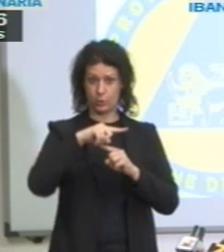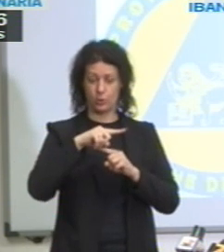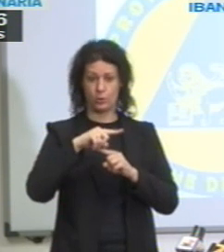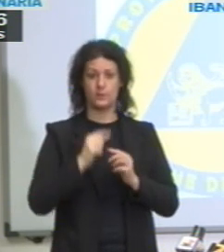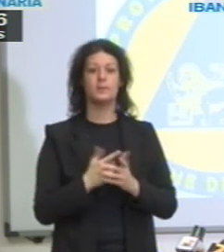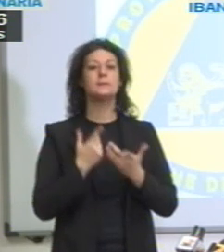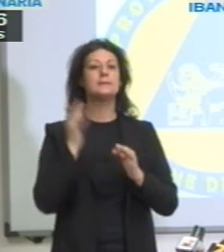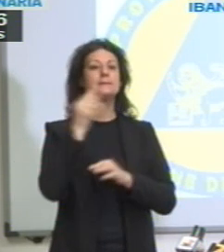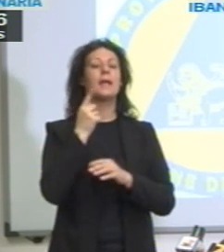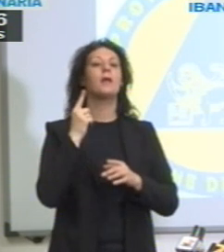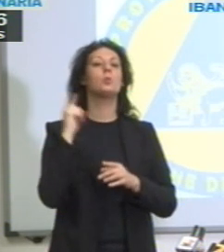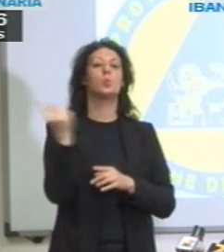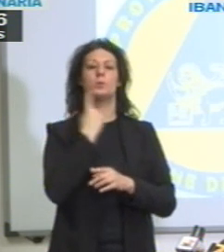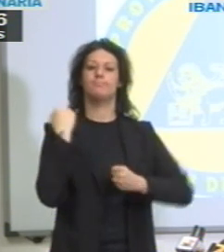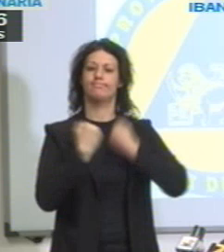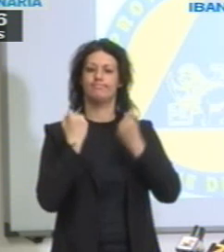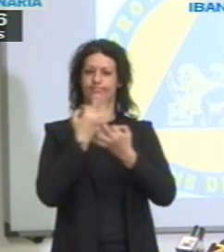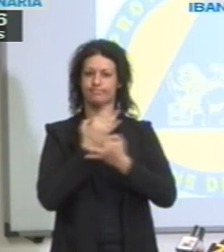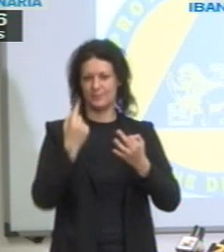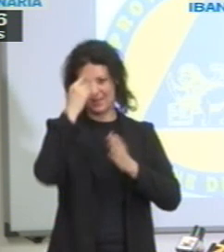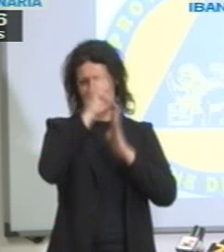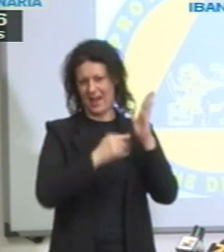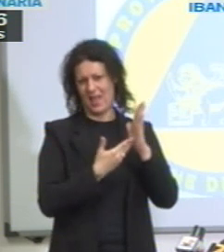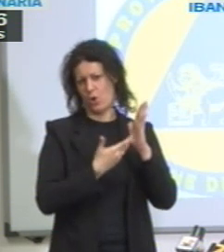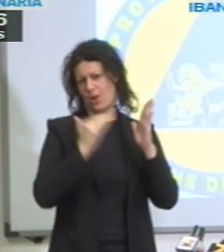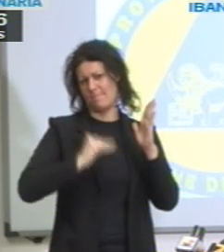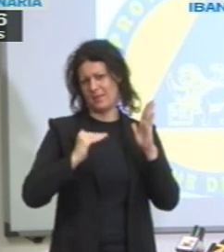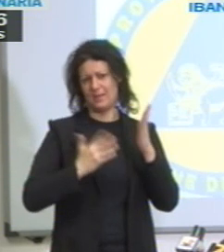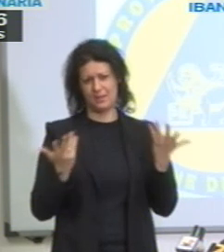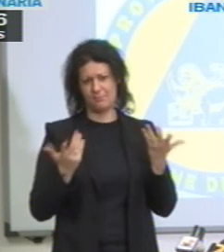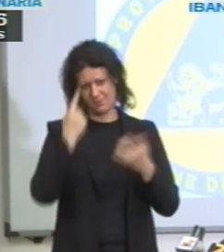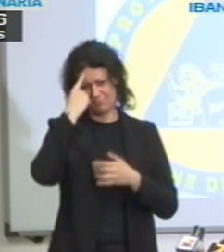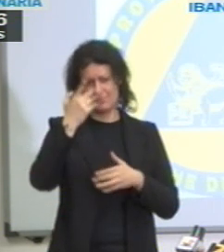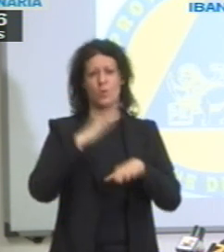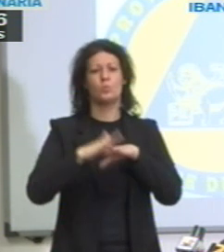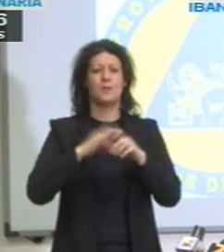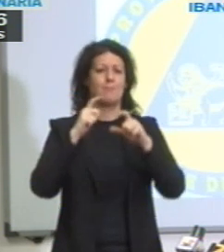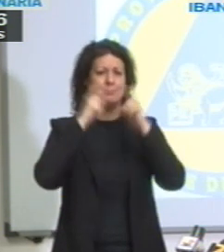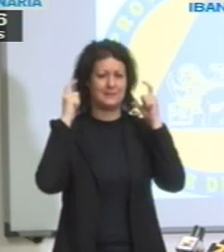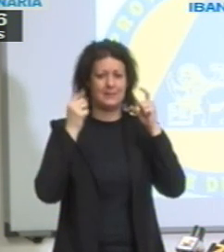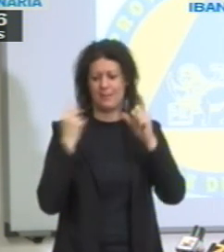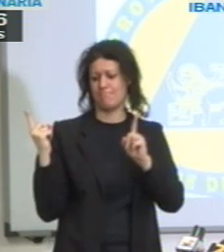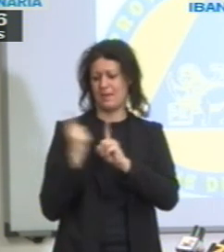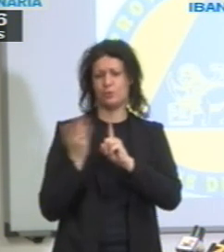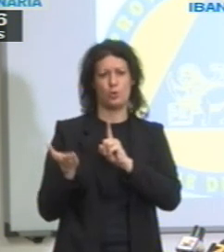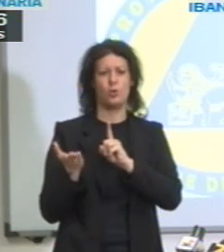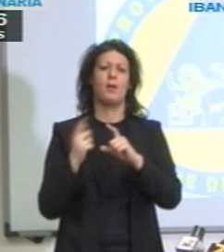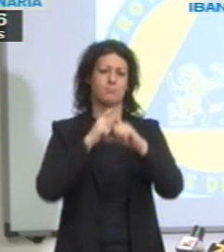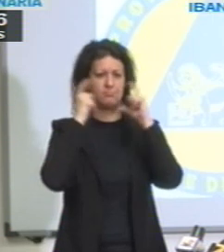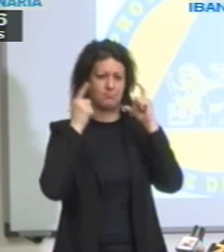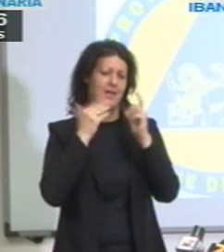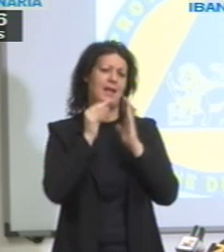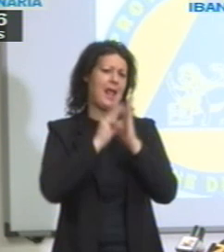correttamente, rispettiamo le regole che sono minimali a sto punto, no? Sono quelle di portare la mascherina quando c'è qualcuno da vicino, e vuol